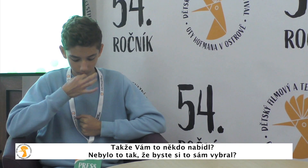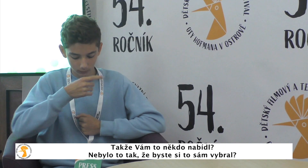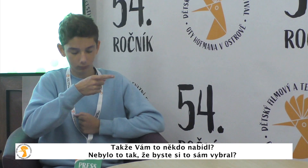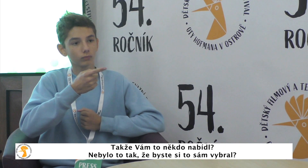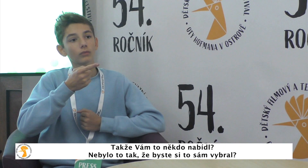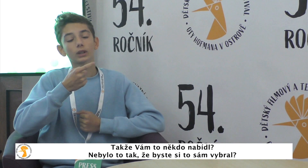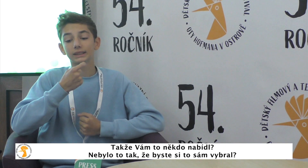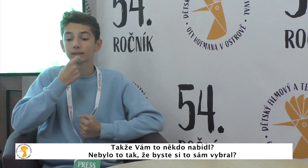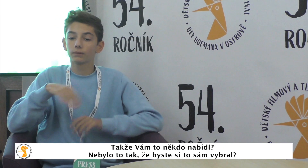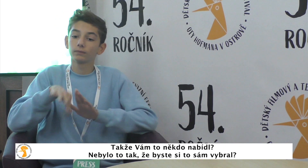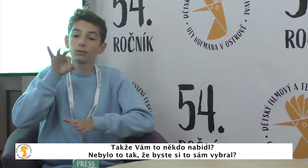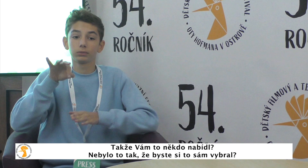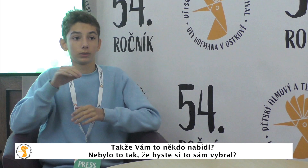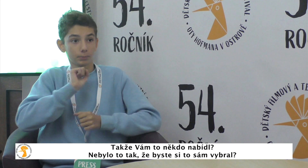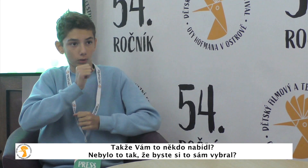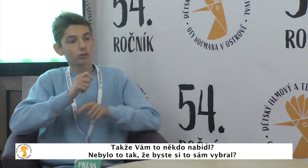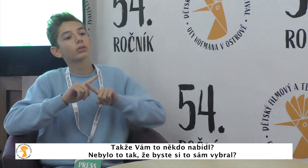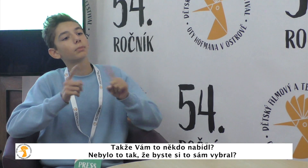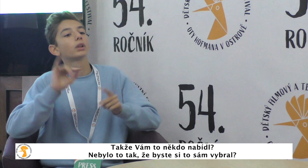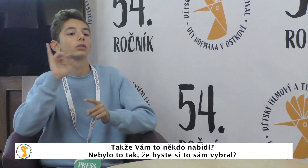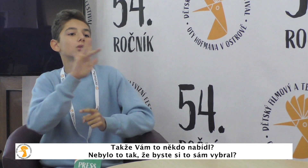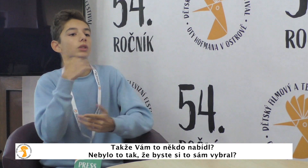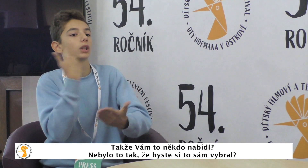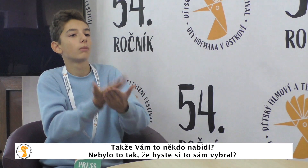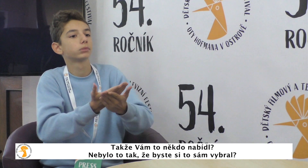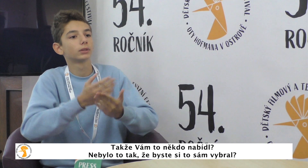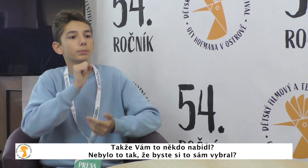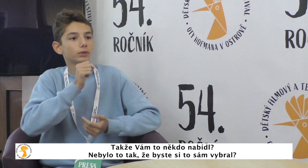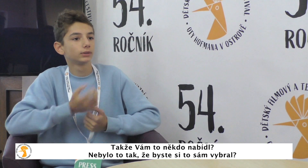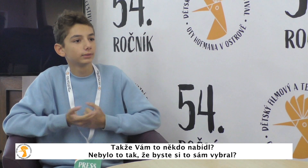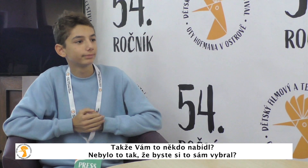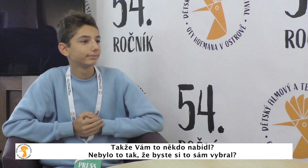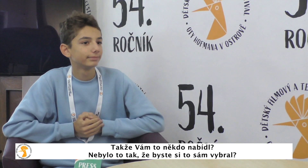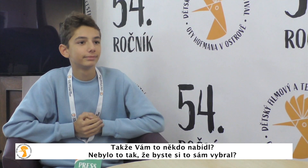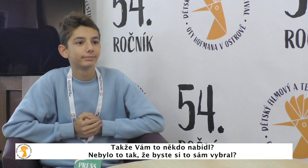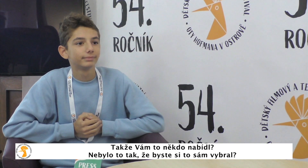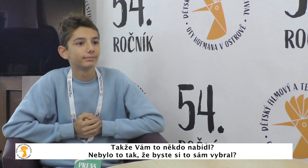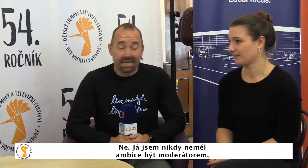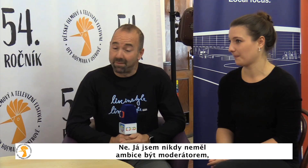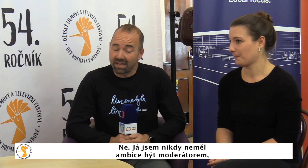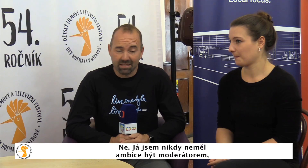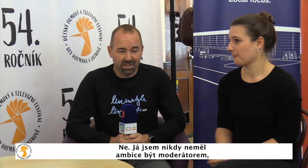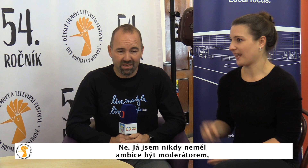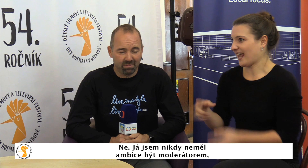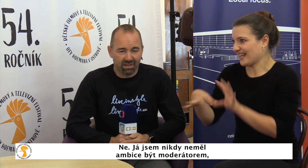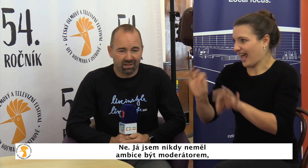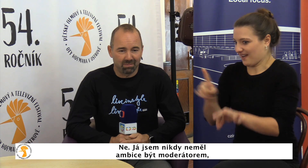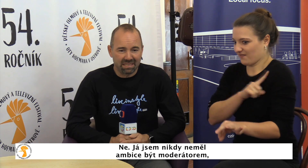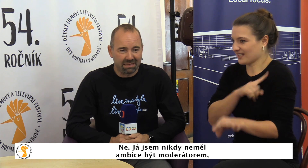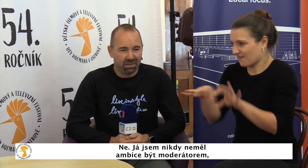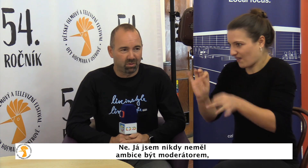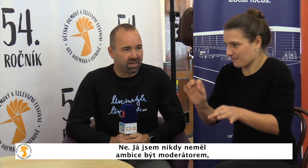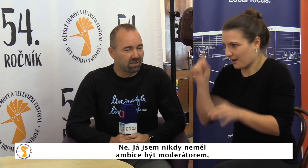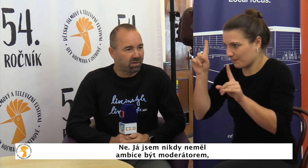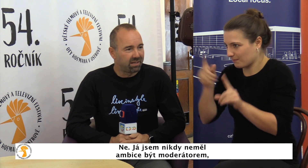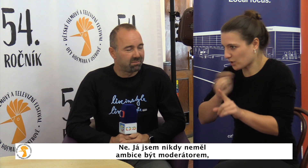Dobře, takže vám to někdo nabídl. Nebylo to tak, že byste si to sám vybral? Ne, já jsem nikdy neměl